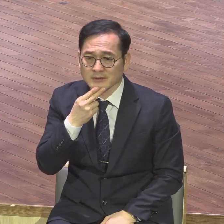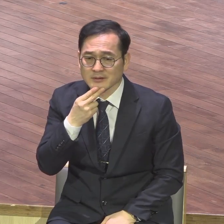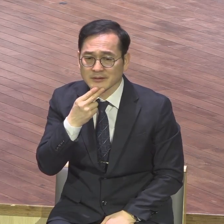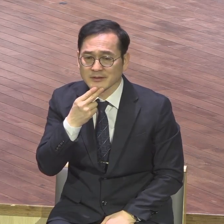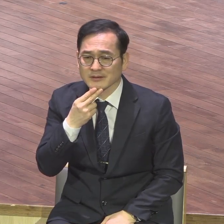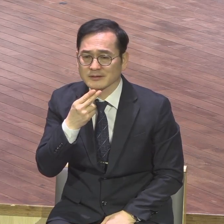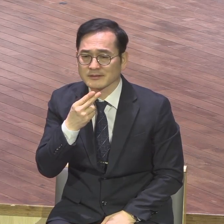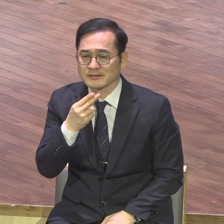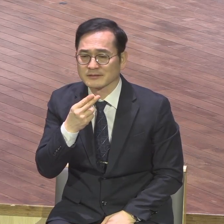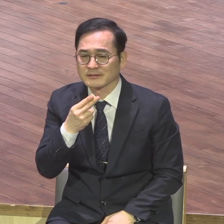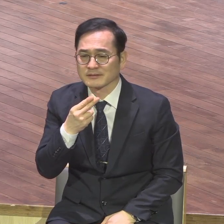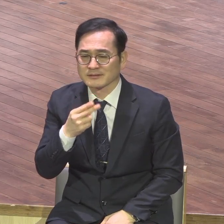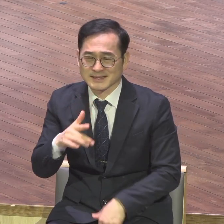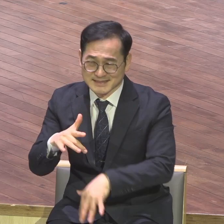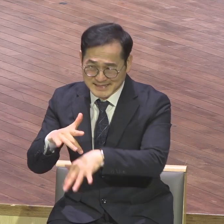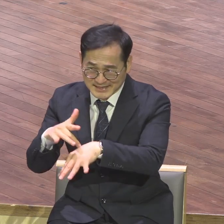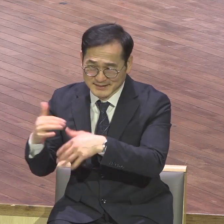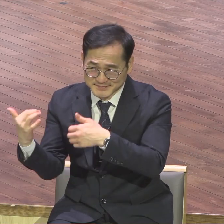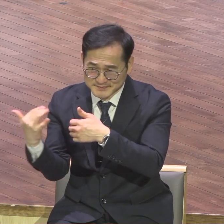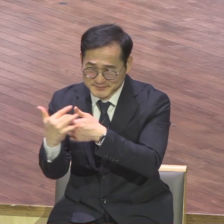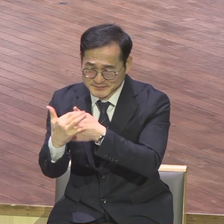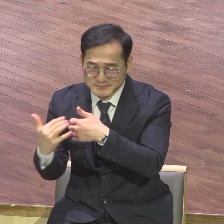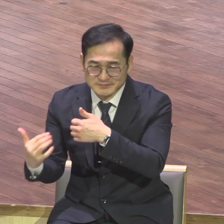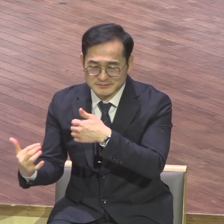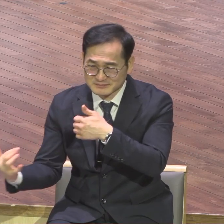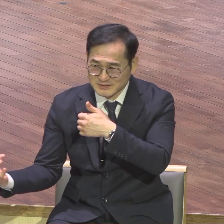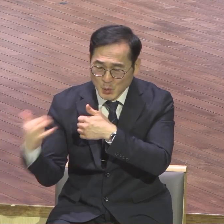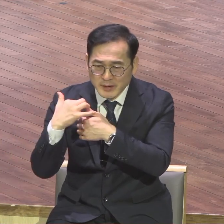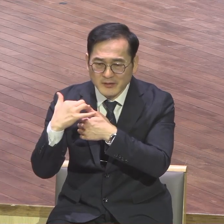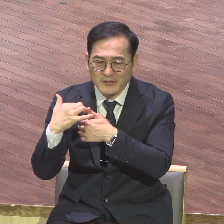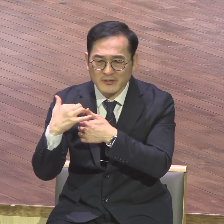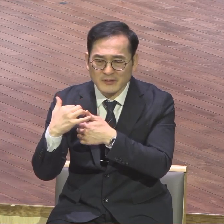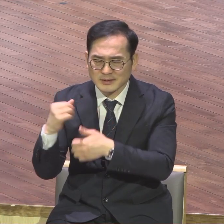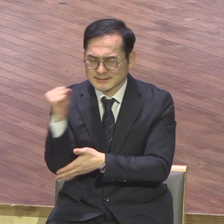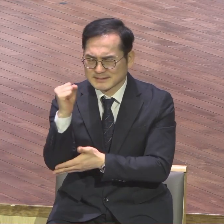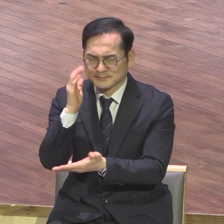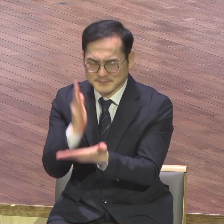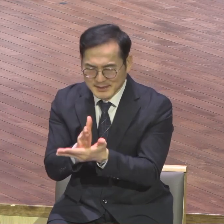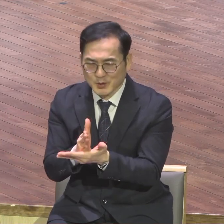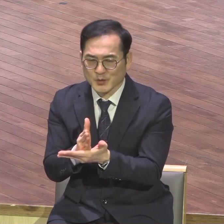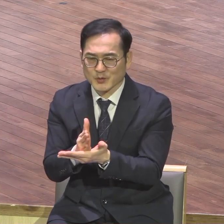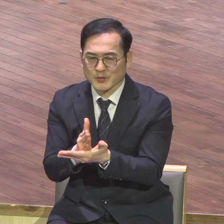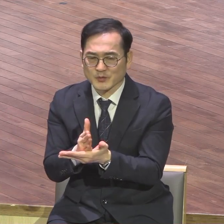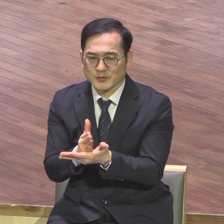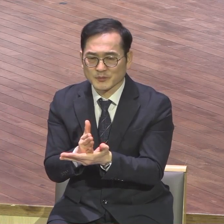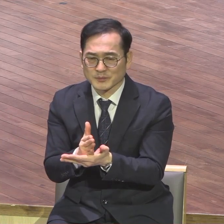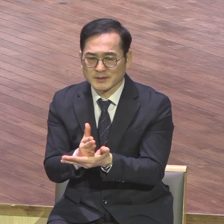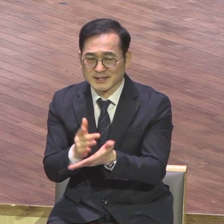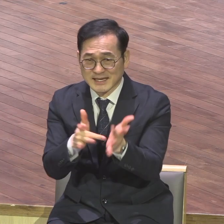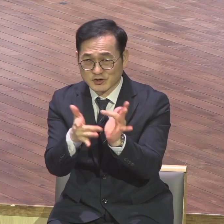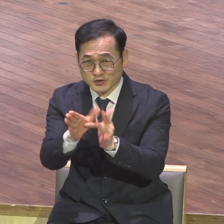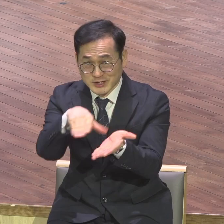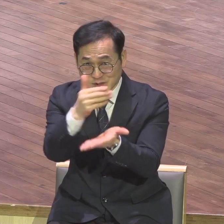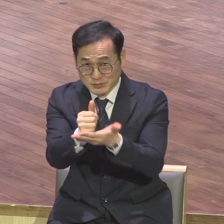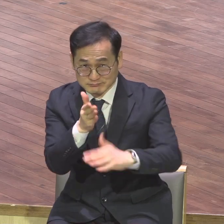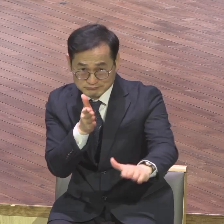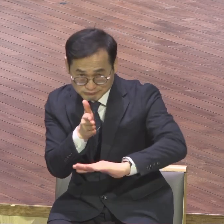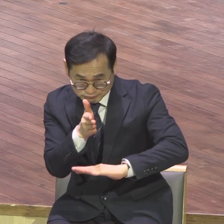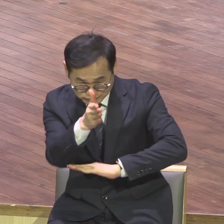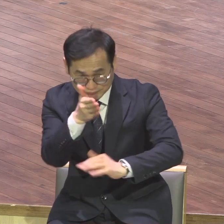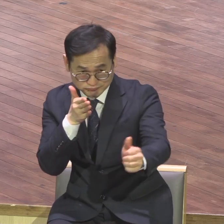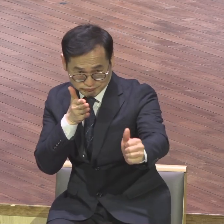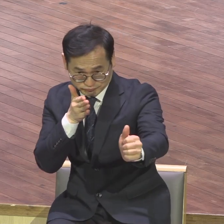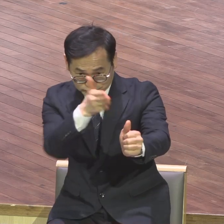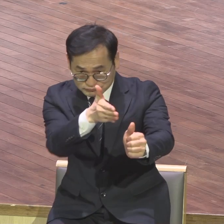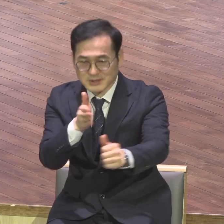그래서 어떤 사단의 공격에도 흔들리지 말고 믿음에 직진하는 언약 인생 다 되시기를 주님으로